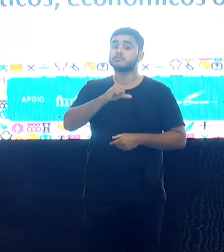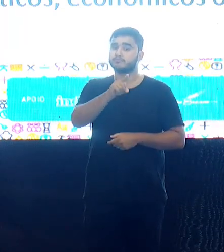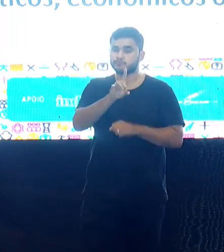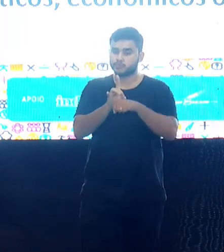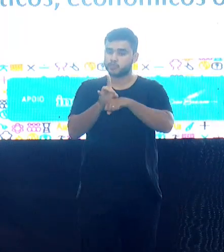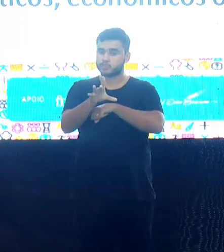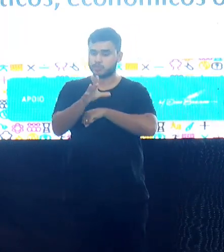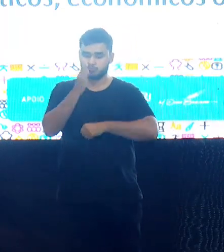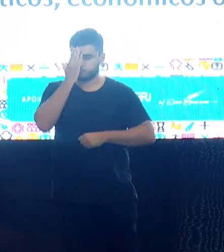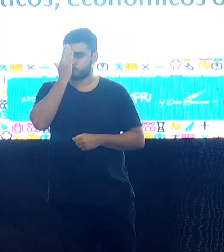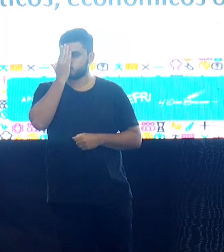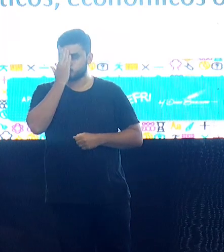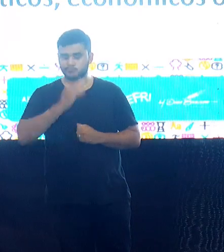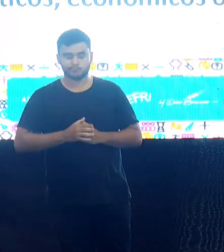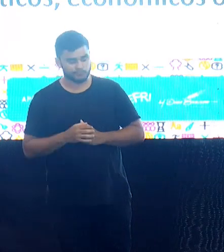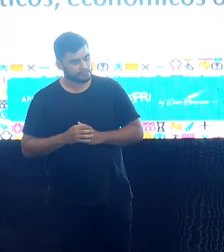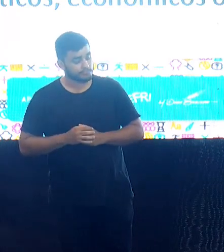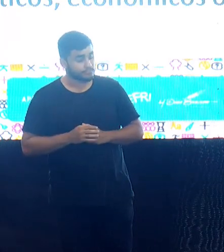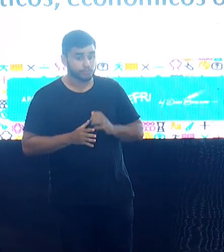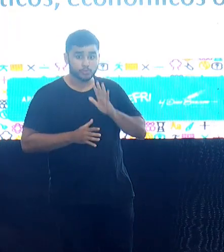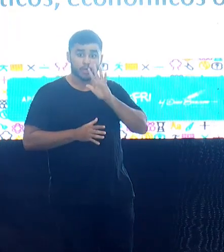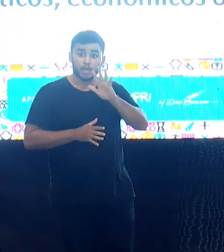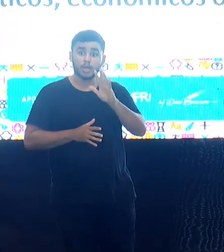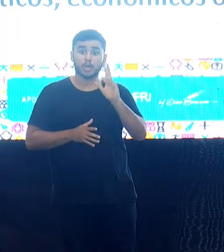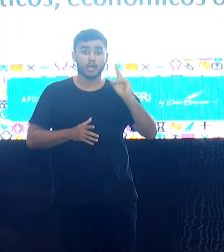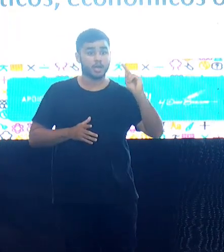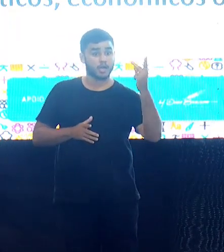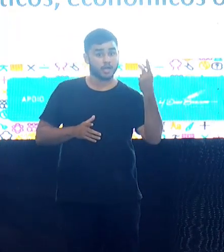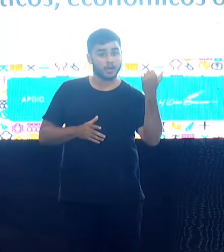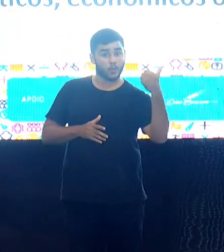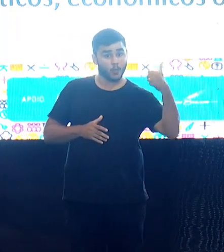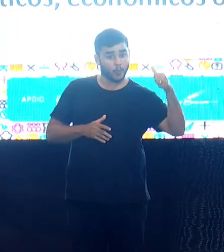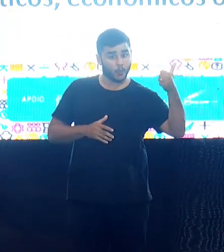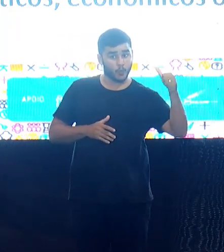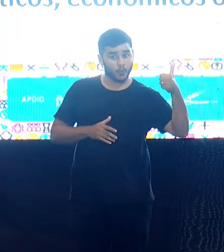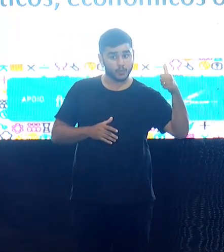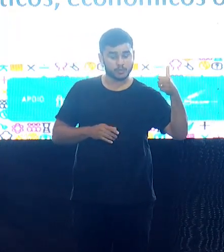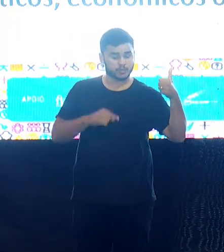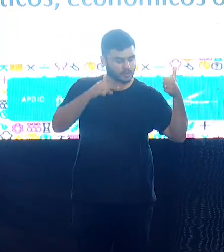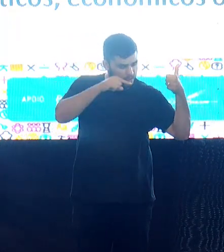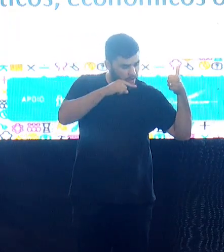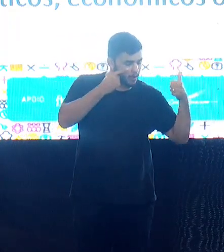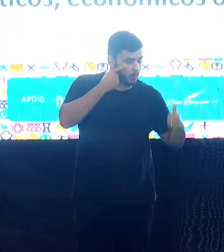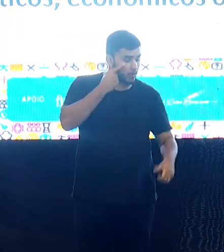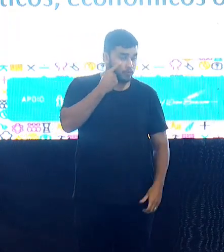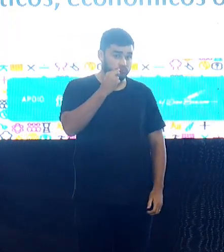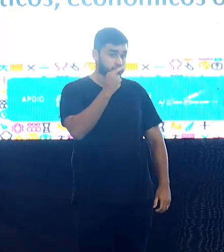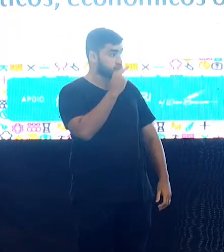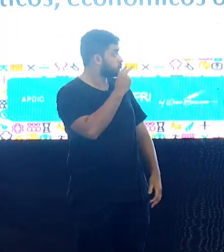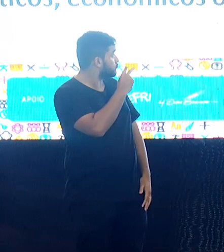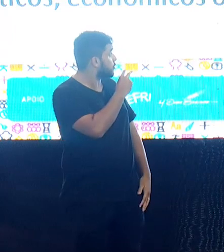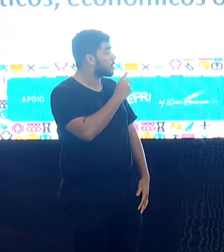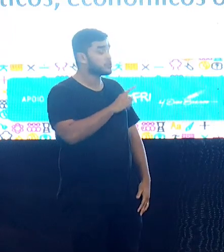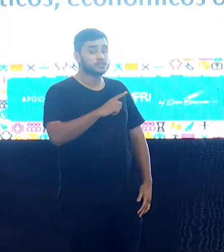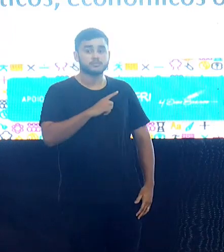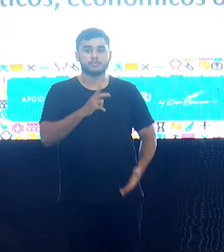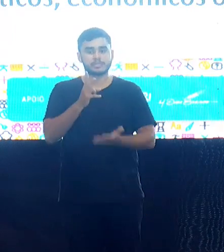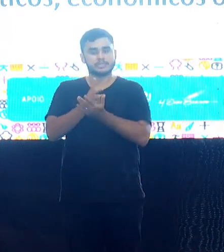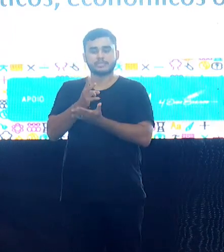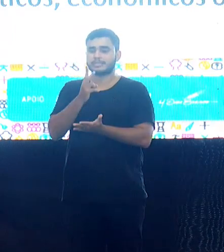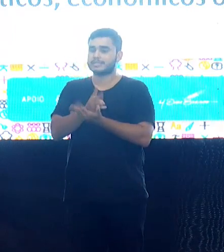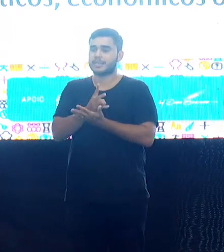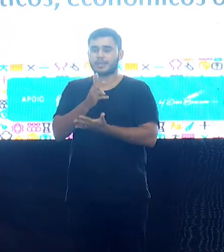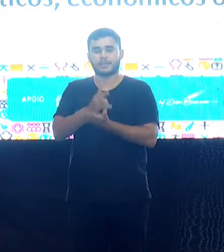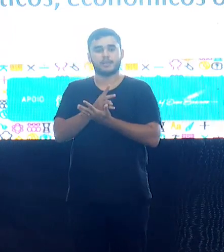vai ter, certo? A habilidade 11, essa daí, ó, é a que mais cai na prova